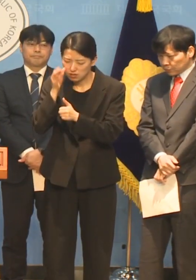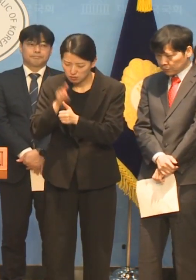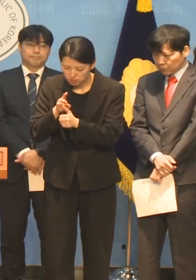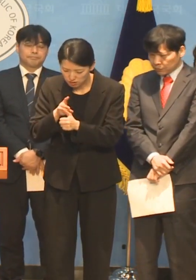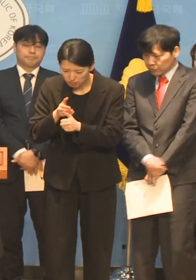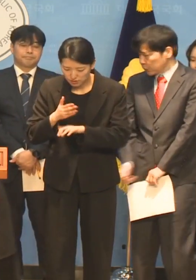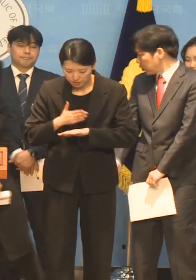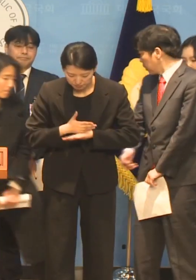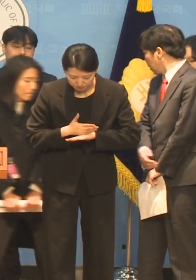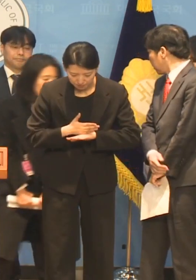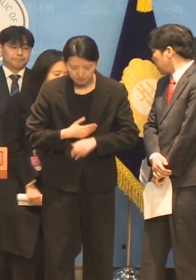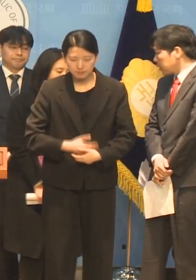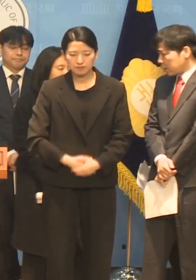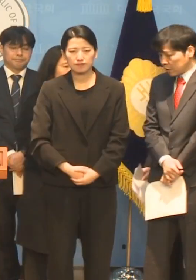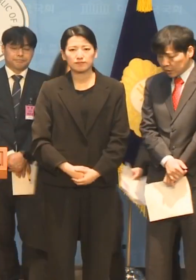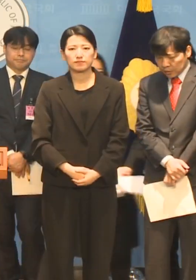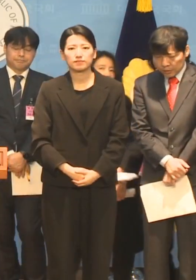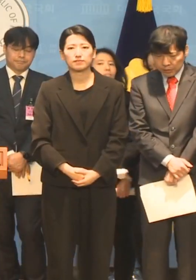감사합니다.